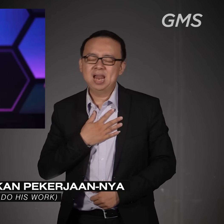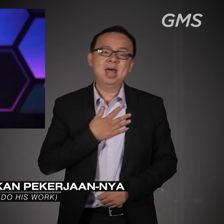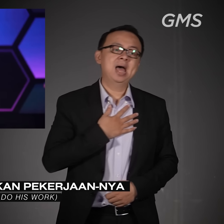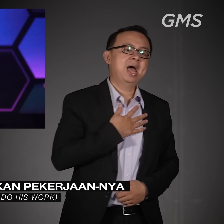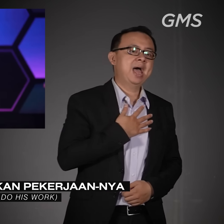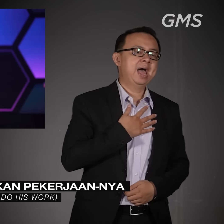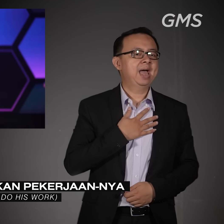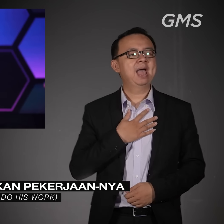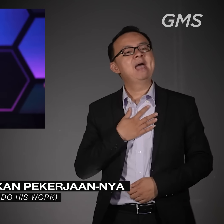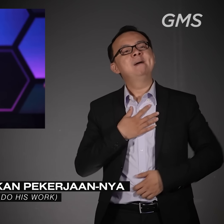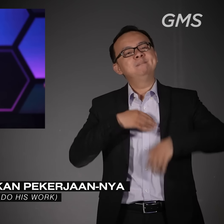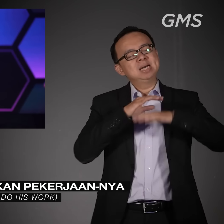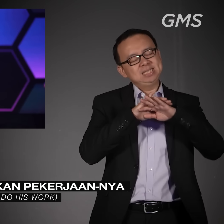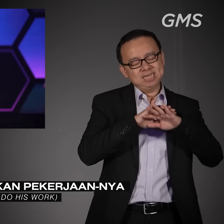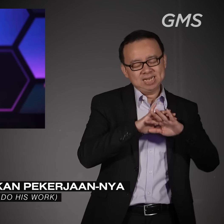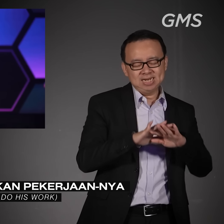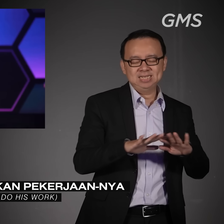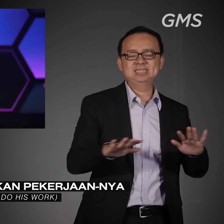ialah